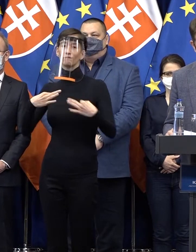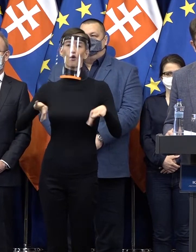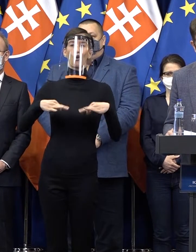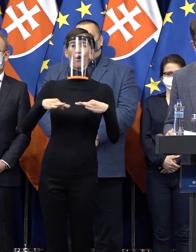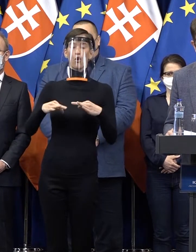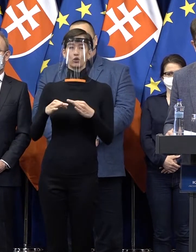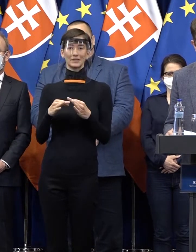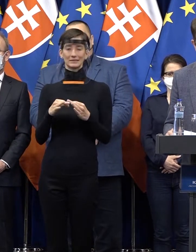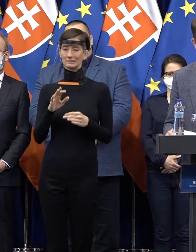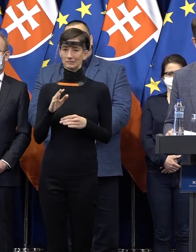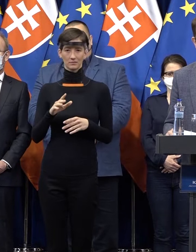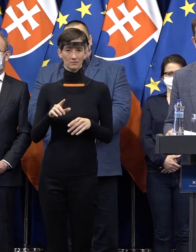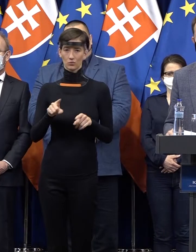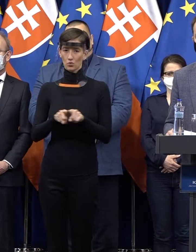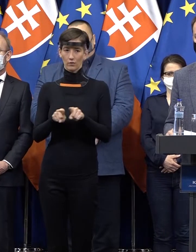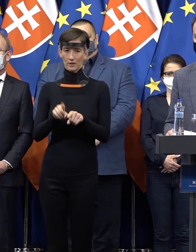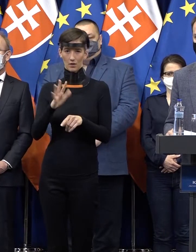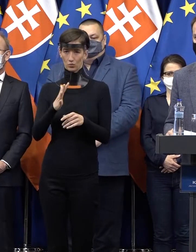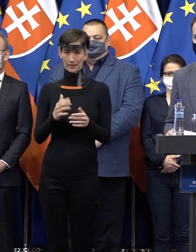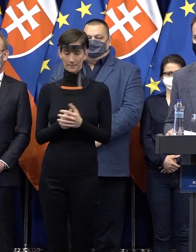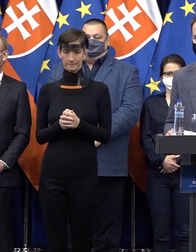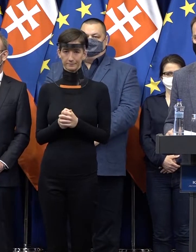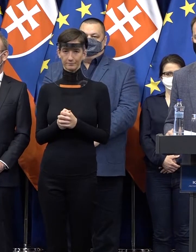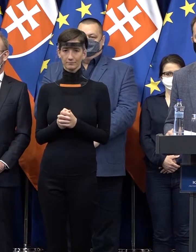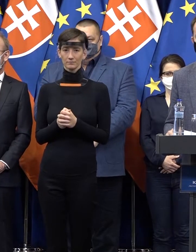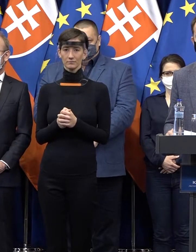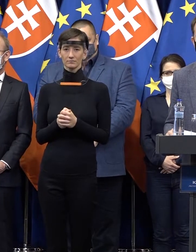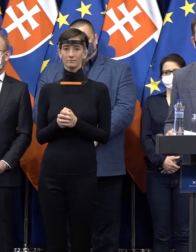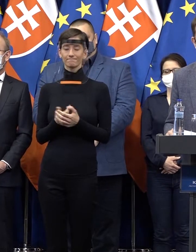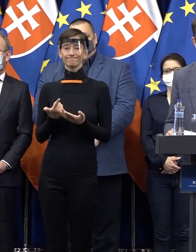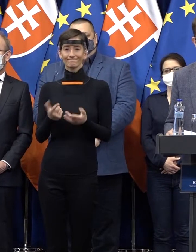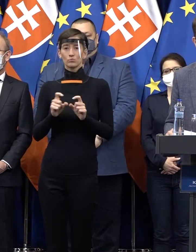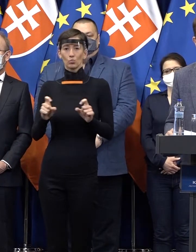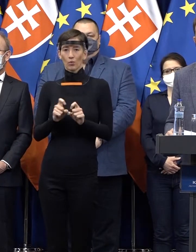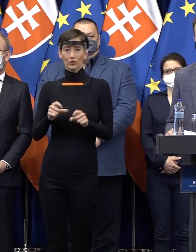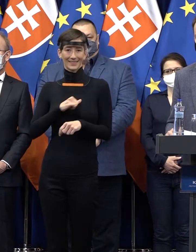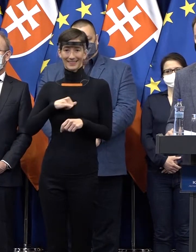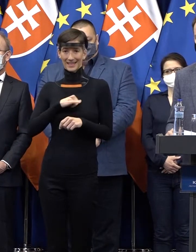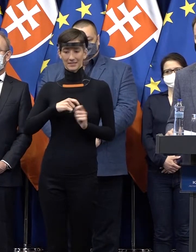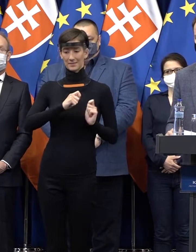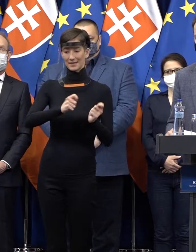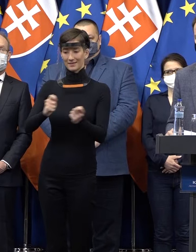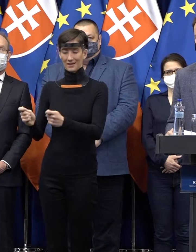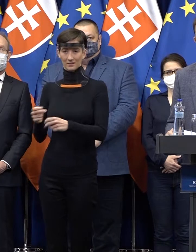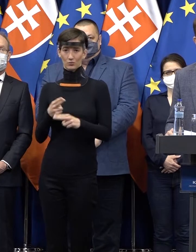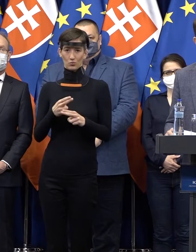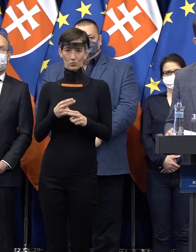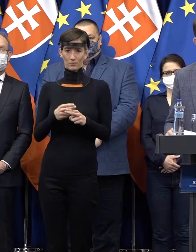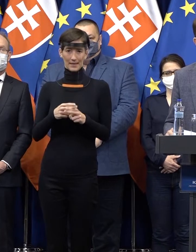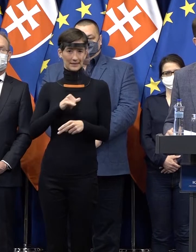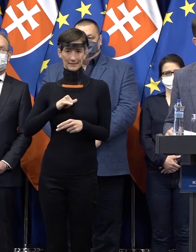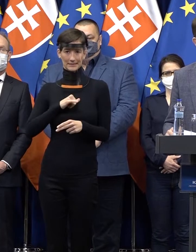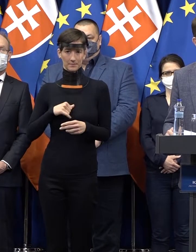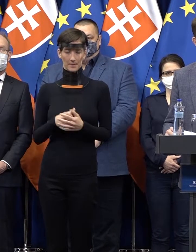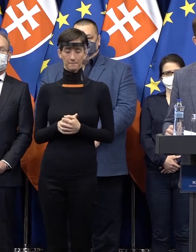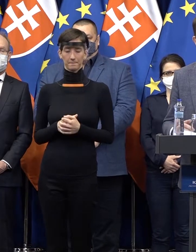sa vyhli zbytočnému nakazeniu našich príbuzných alebo známych. Stav,